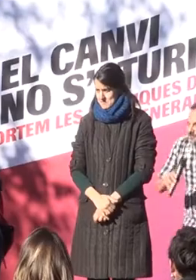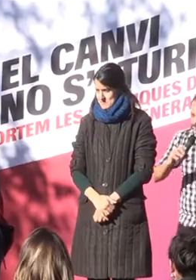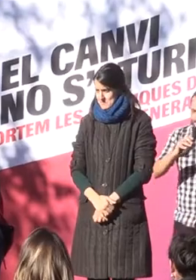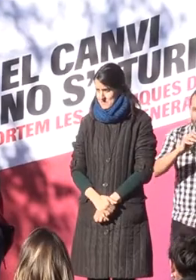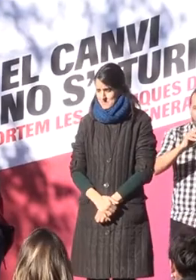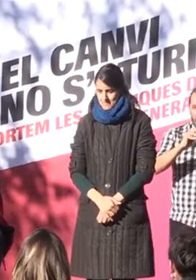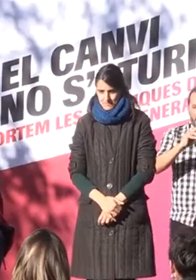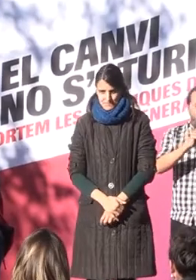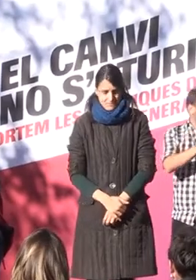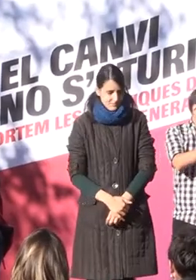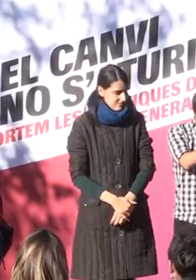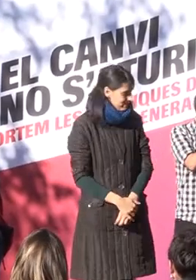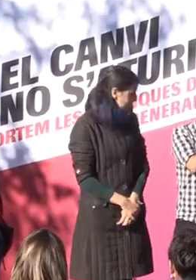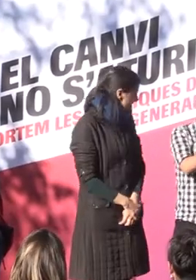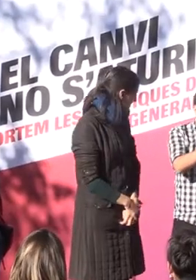también